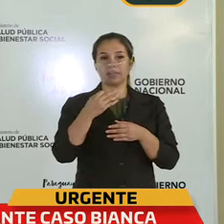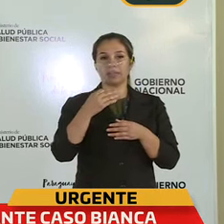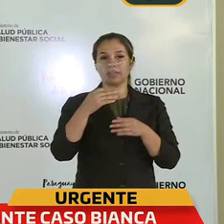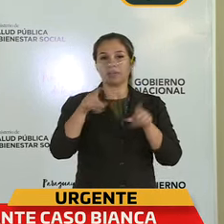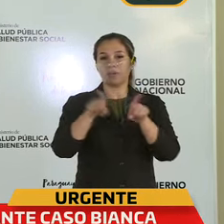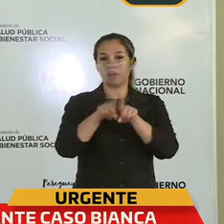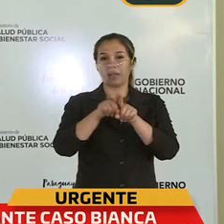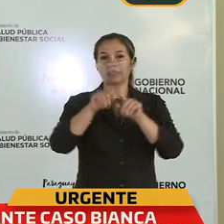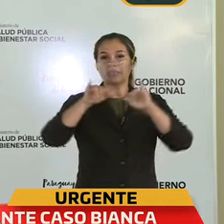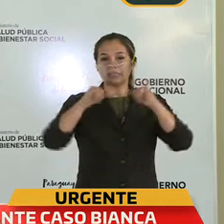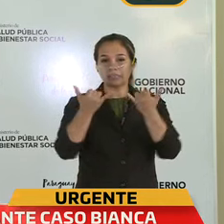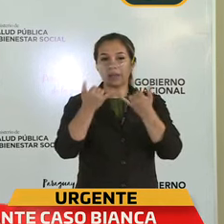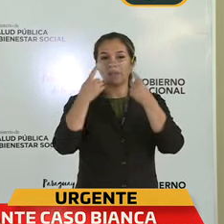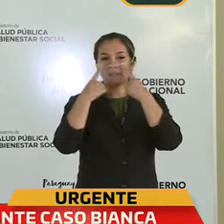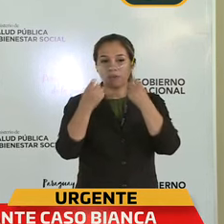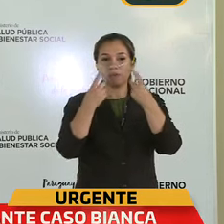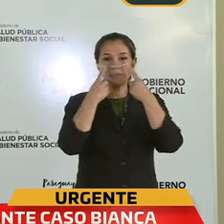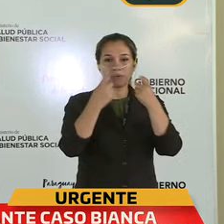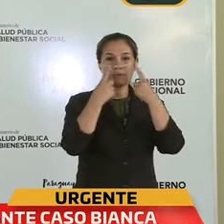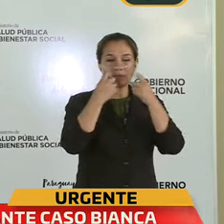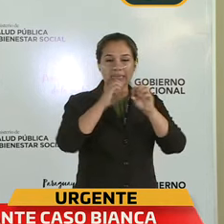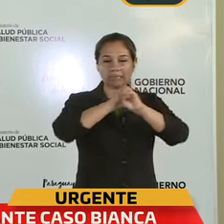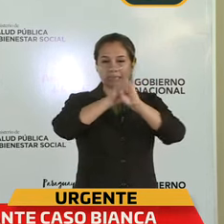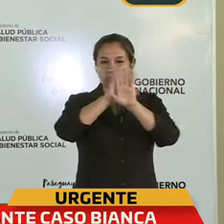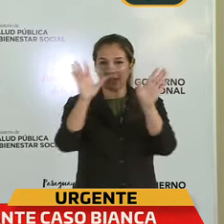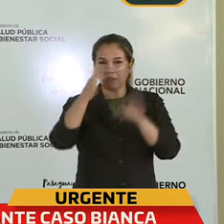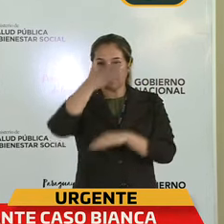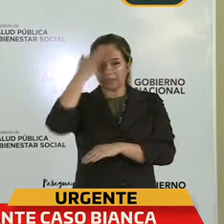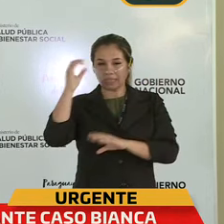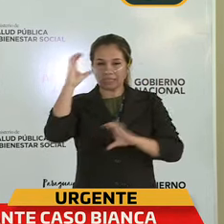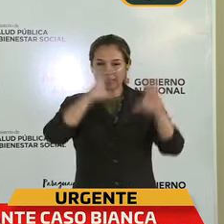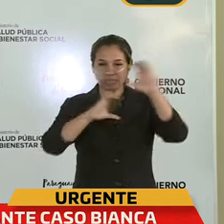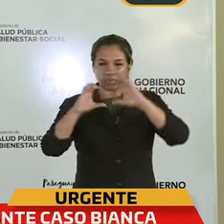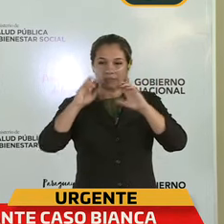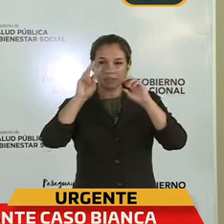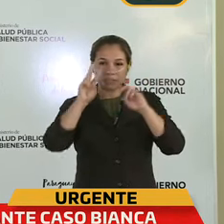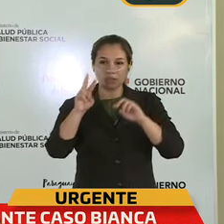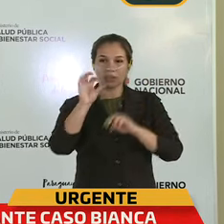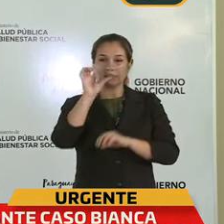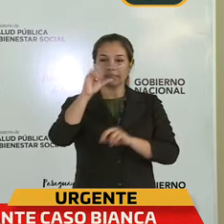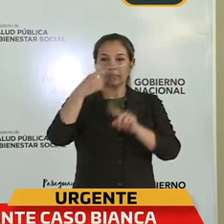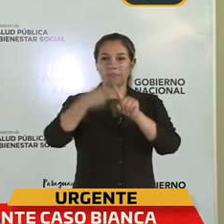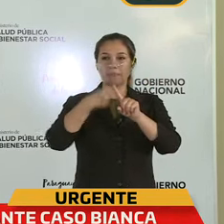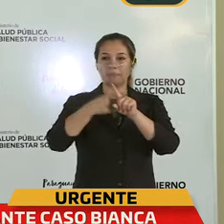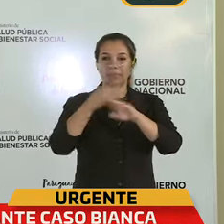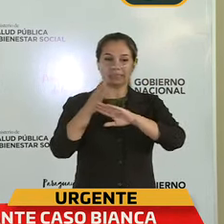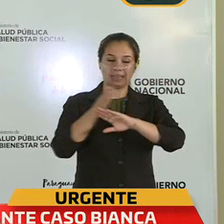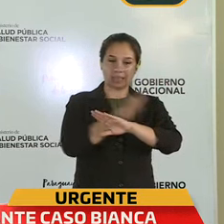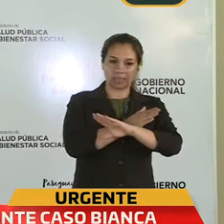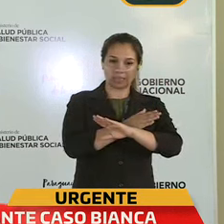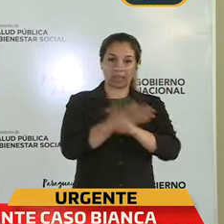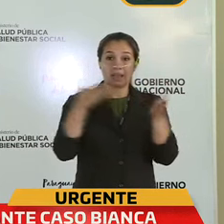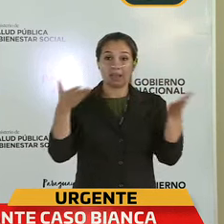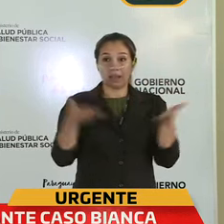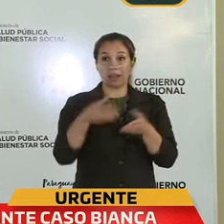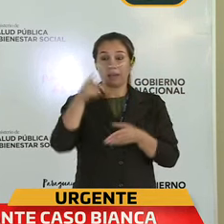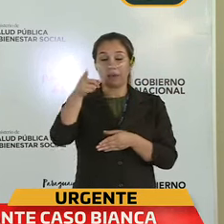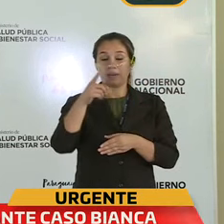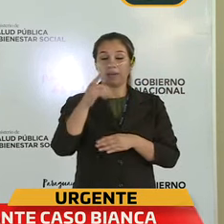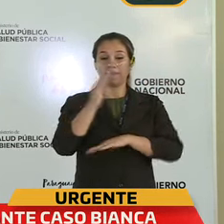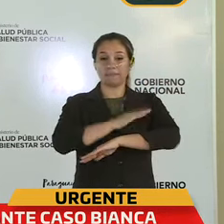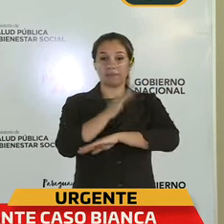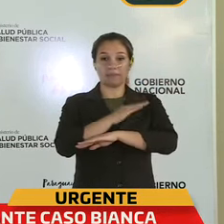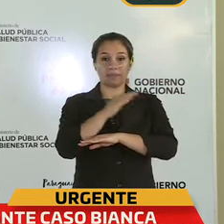debe ser administrado, y lo que está claro, dentro de los 6 meses previos. A la edad que tiene